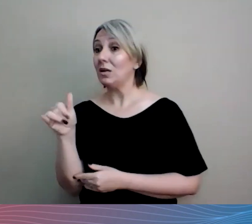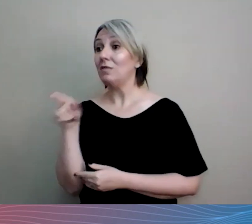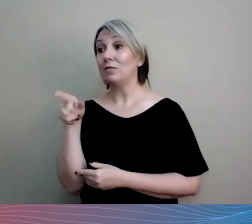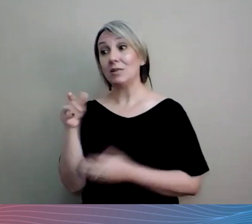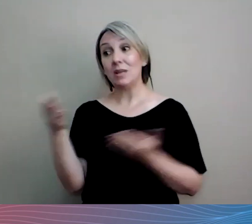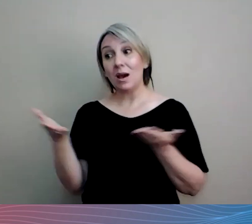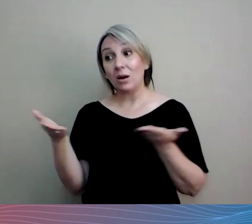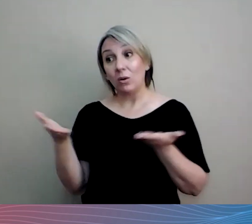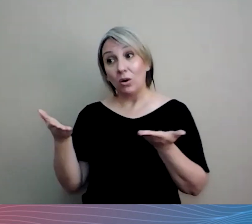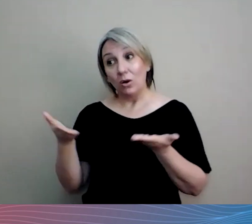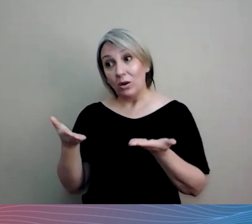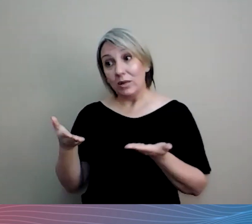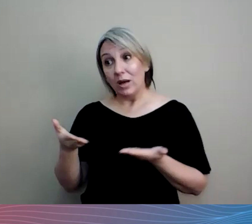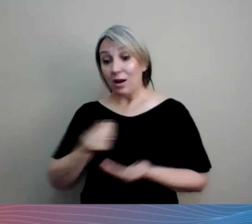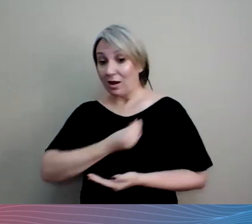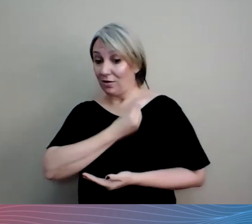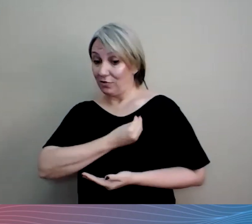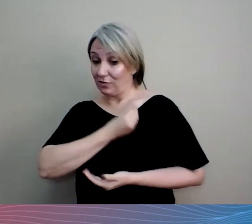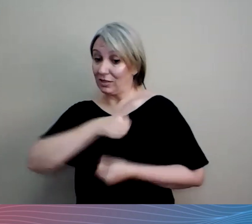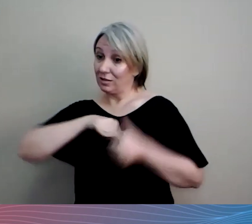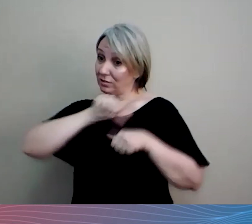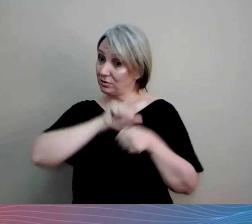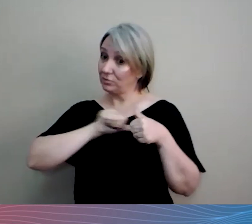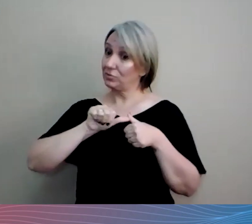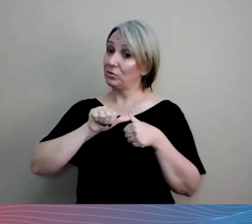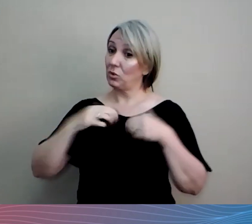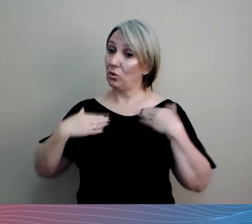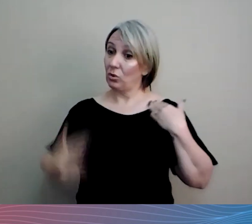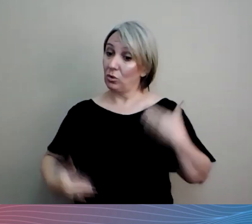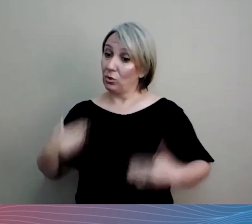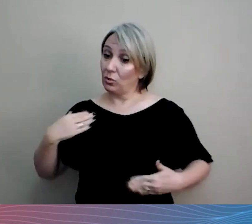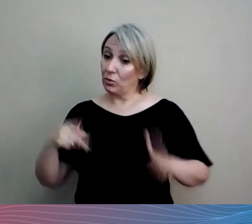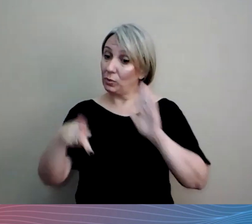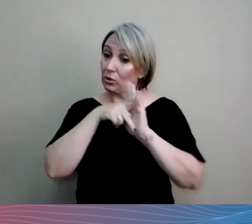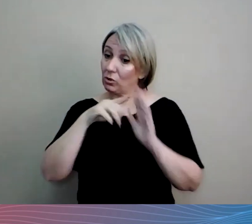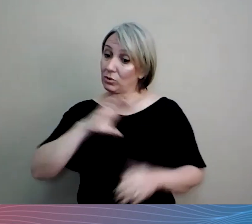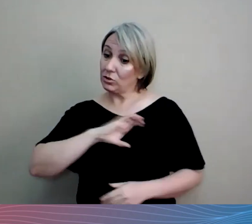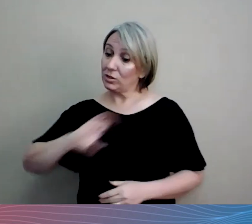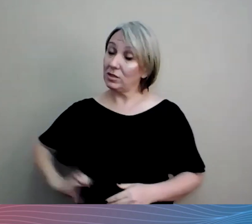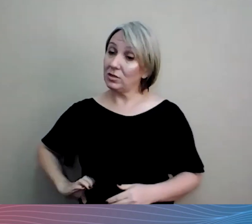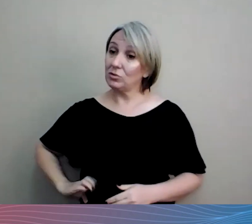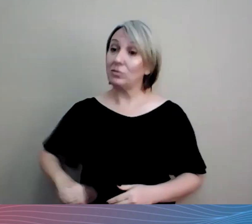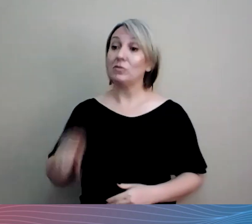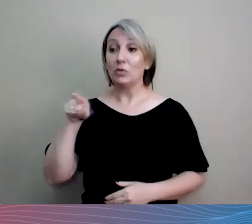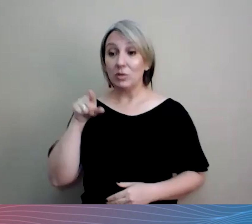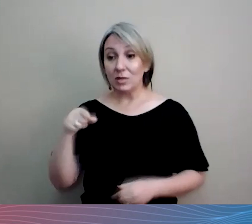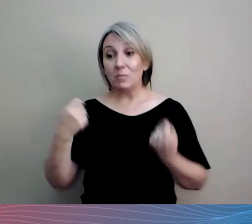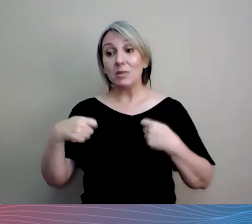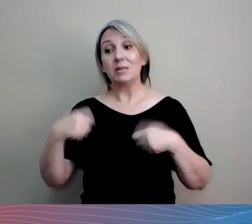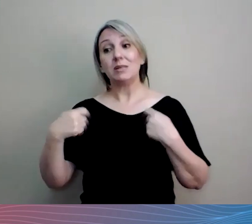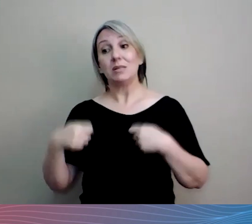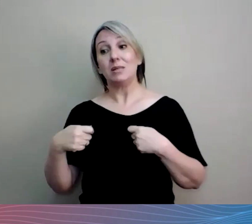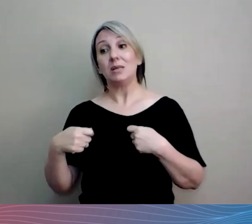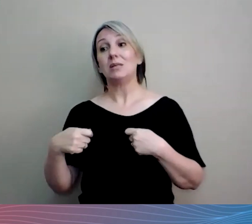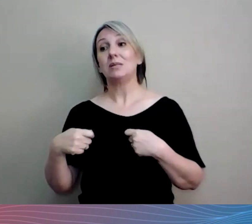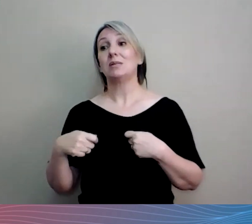juntos. Não, é isso mesmo, é isso mesmo. E vamos já levar essa pessoa, irmão, também cuidar de outras pessoas. Vamos levar essa pessoa como posso